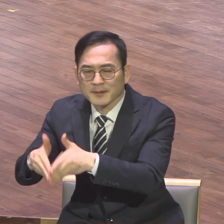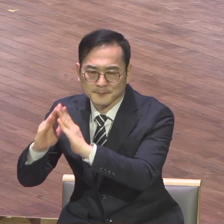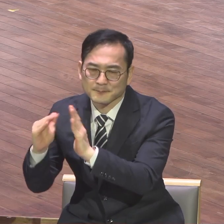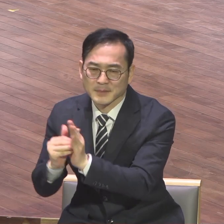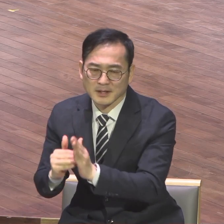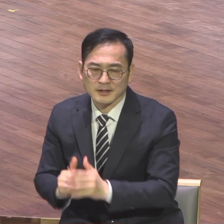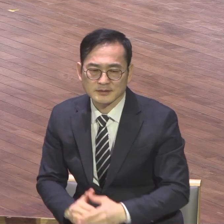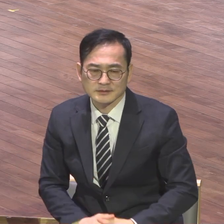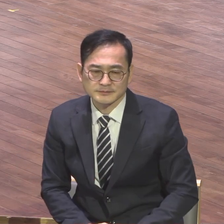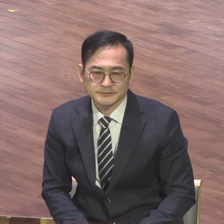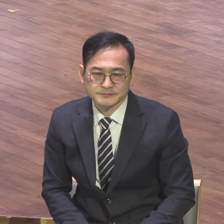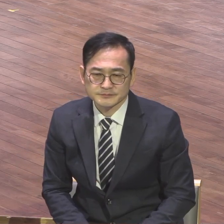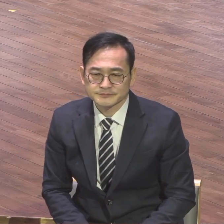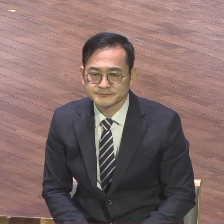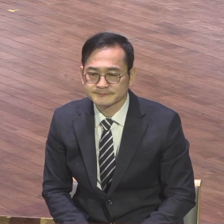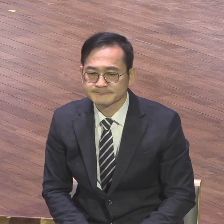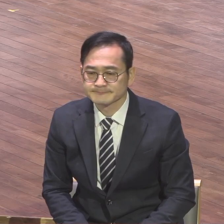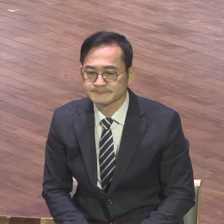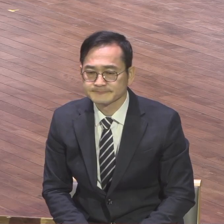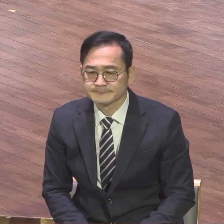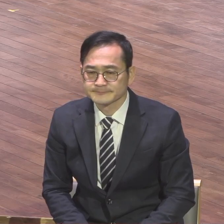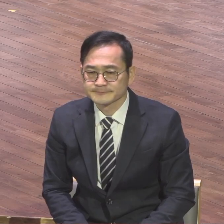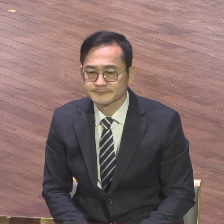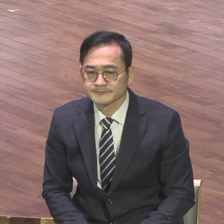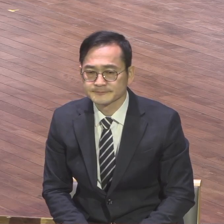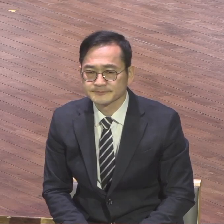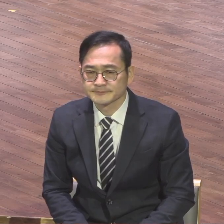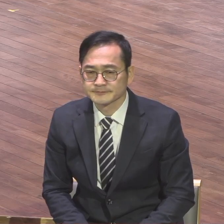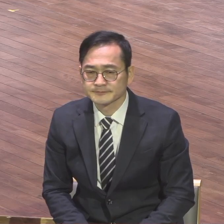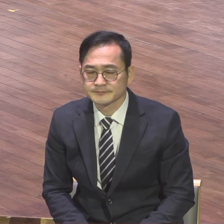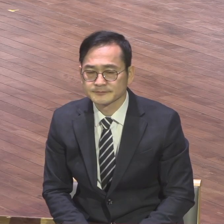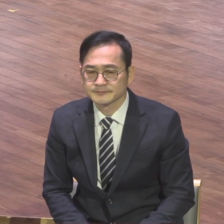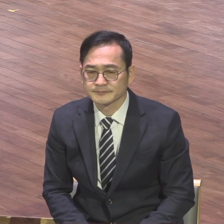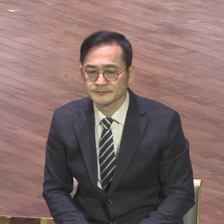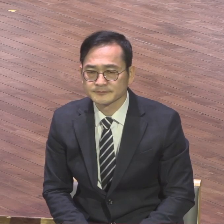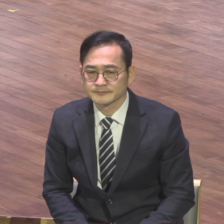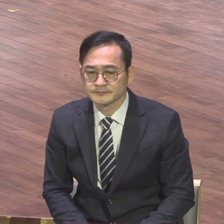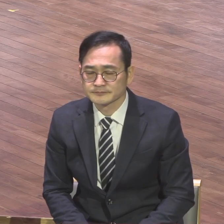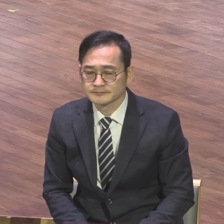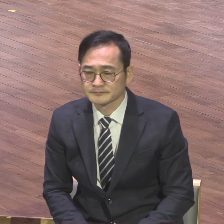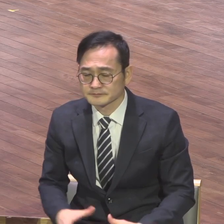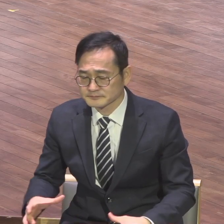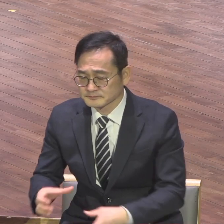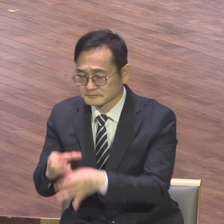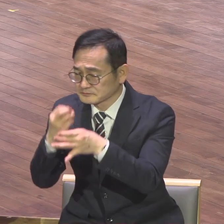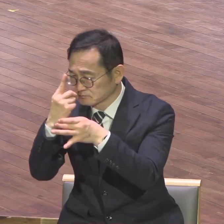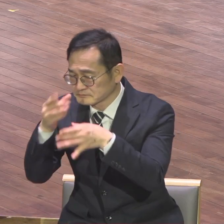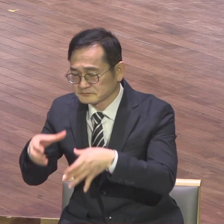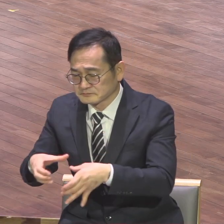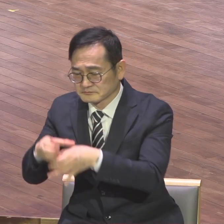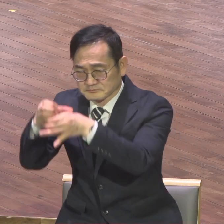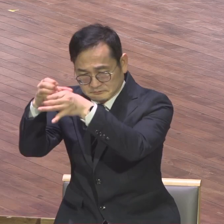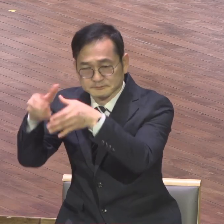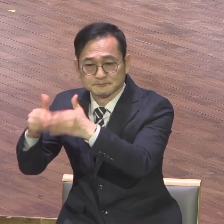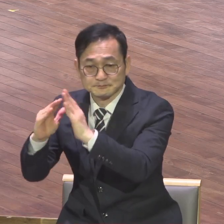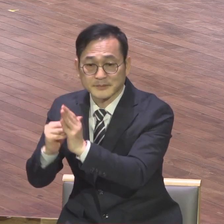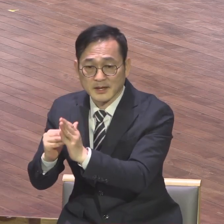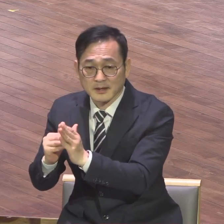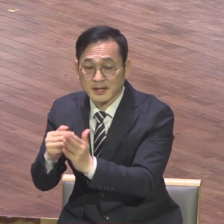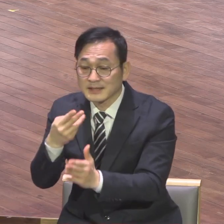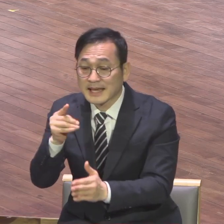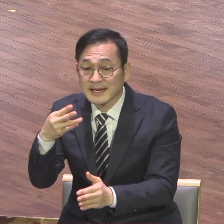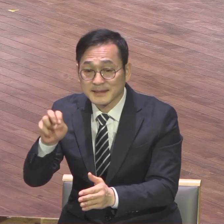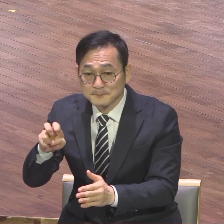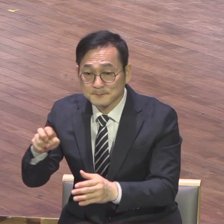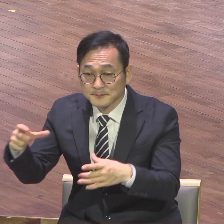헌신으로 대림동의 중화권 복음화를 위한 절대 망대가 세워졌습니다. 대림동은요,